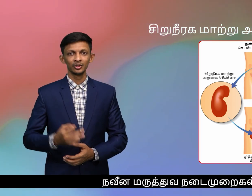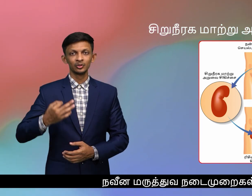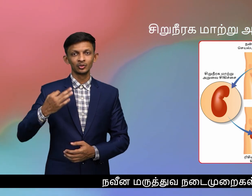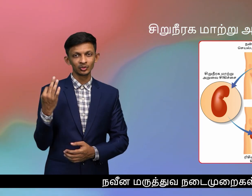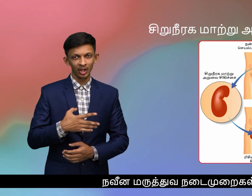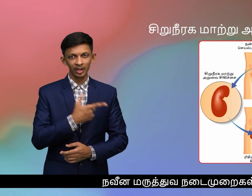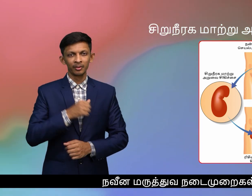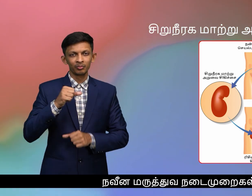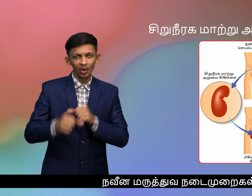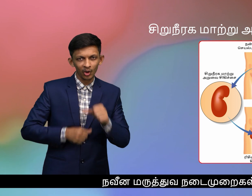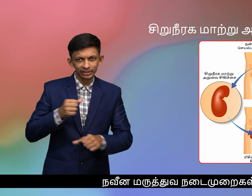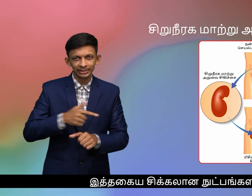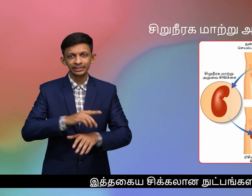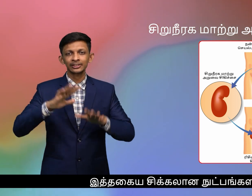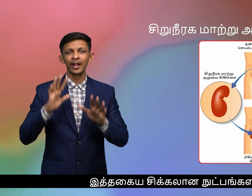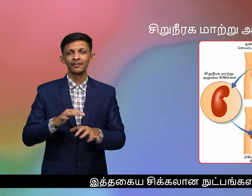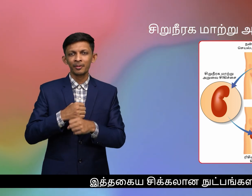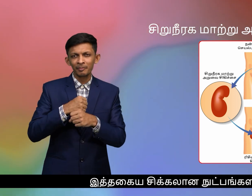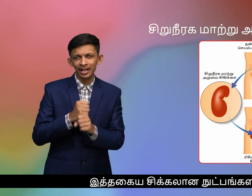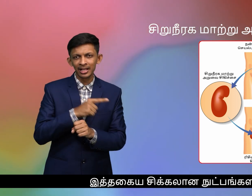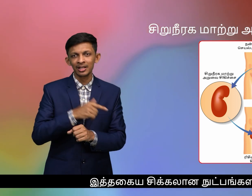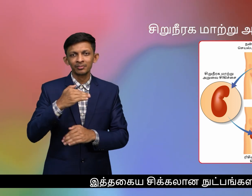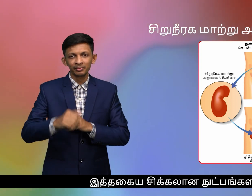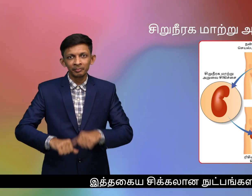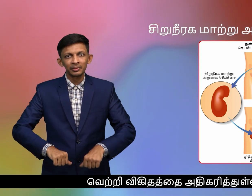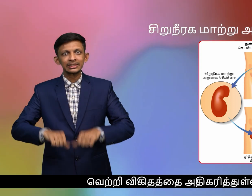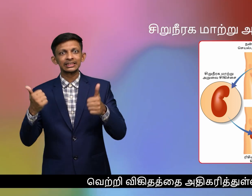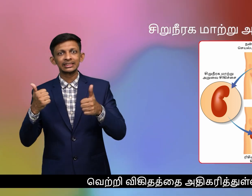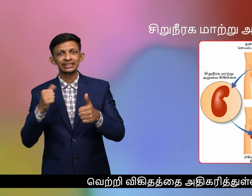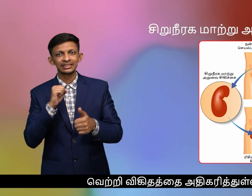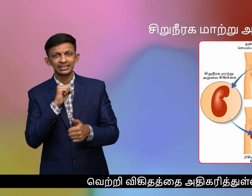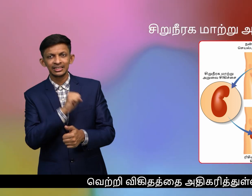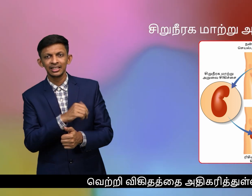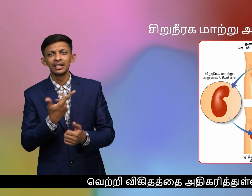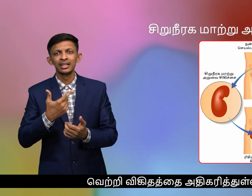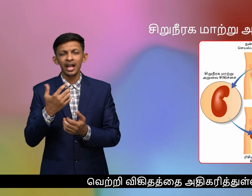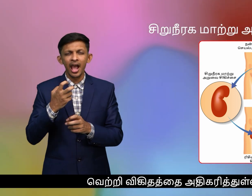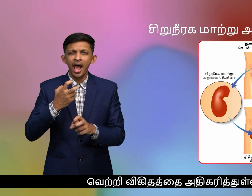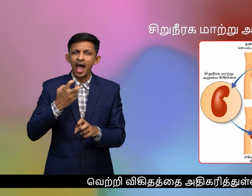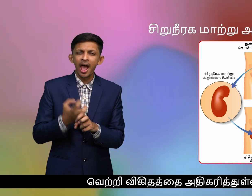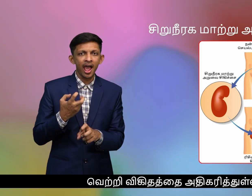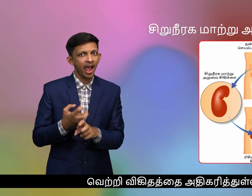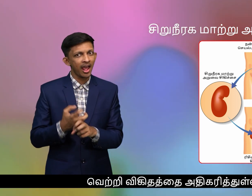நவீன மருத்துவ நடைமுறைகள் இத்தகைய சிக்கலான நுட்பங்களின் வெற்றி விகிதத்தை அதிகரித்துள்ளன.